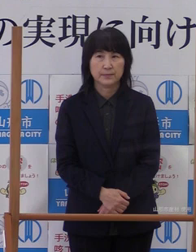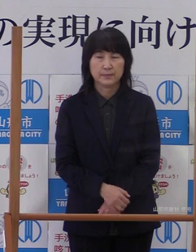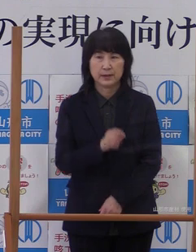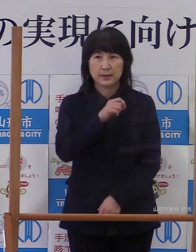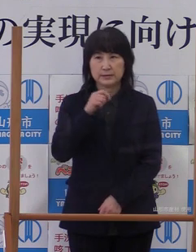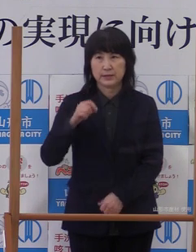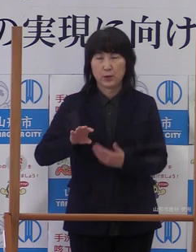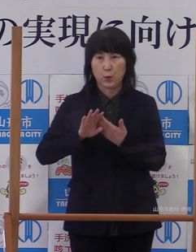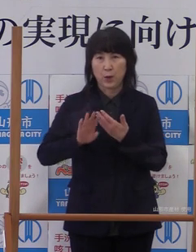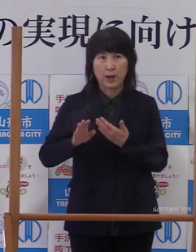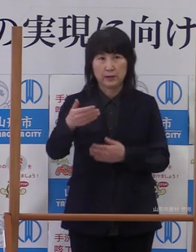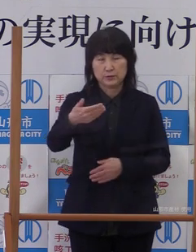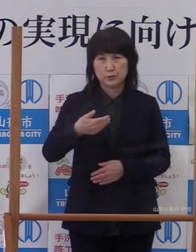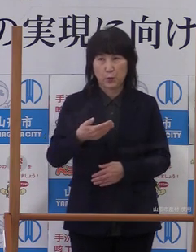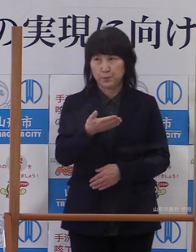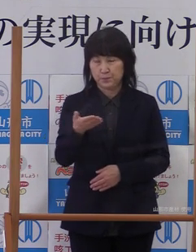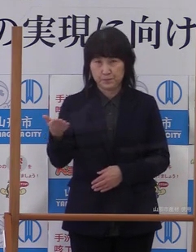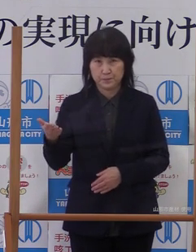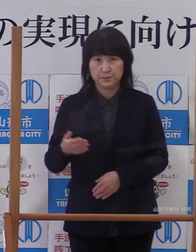その他ございますでしょうか。